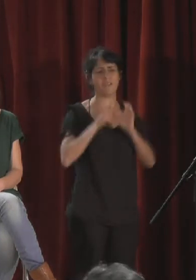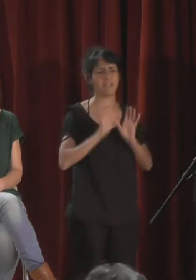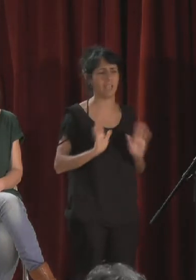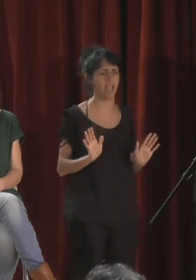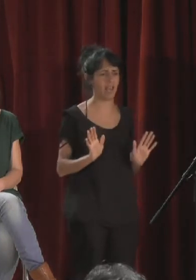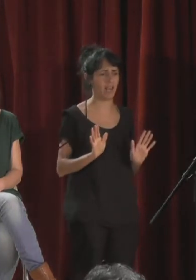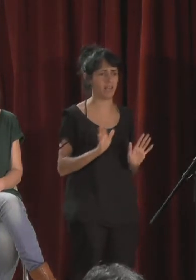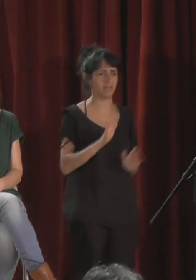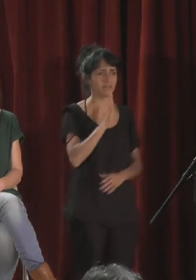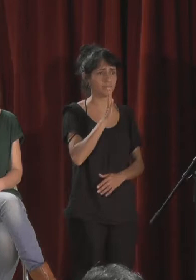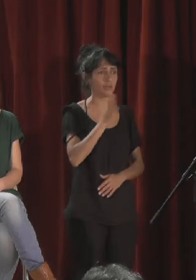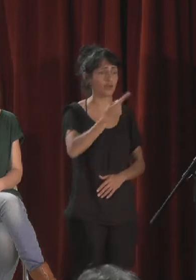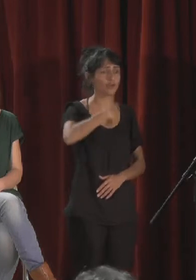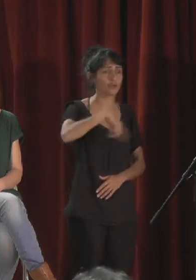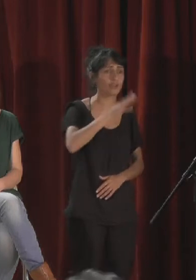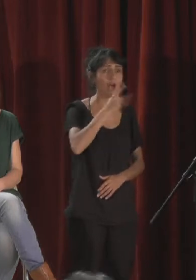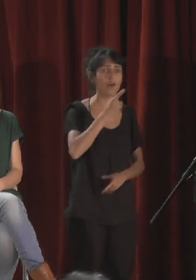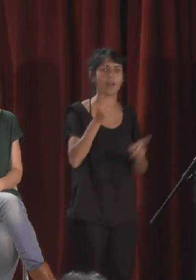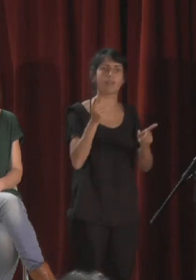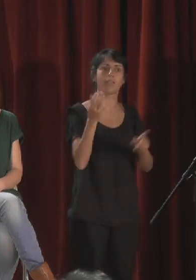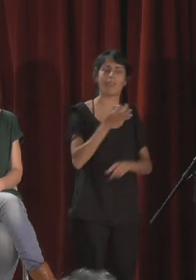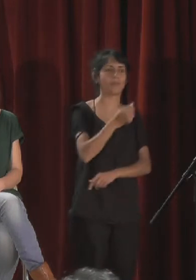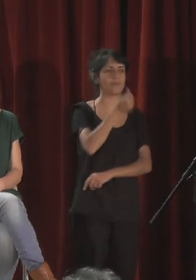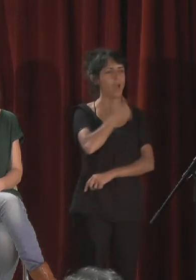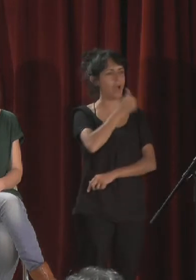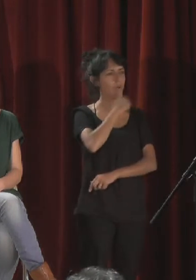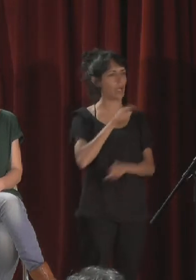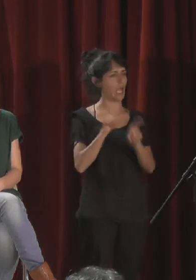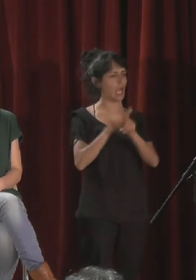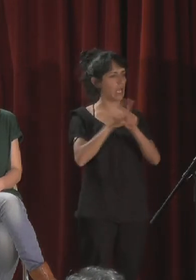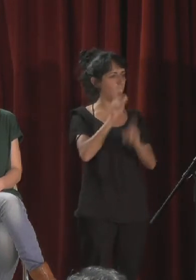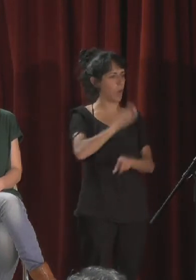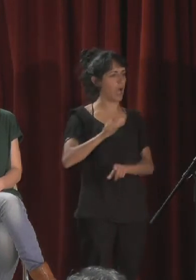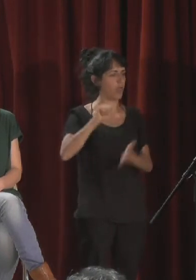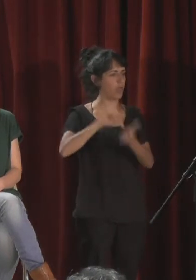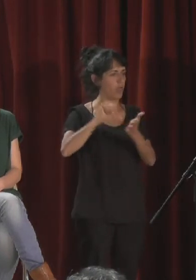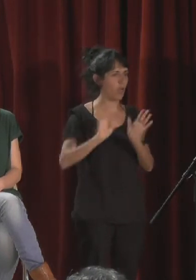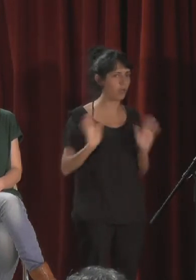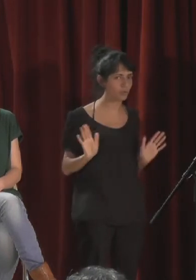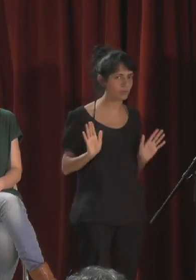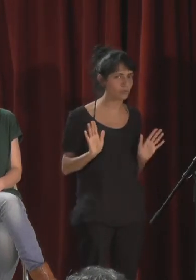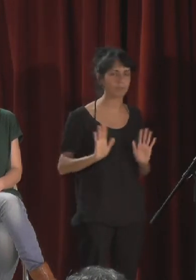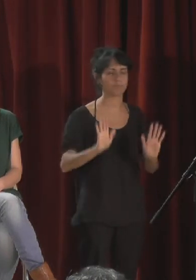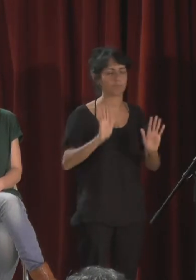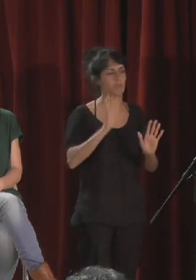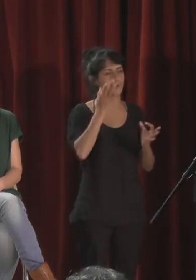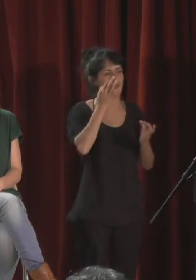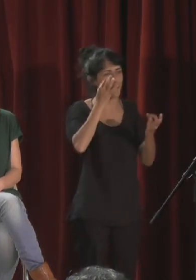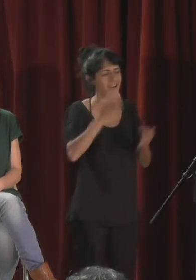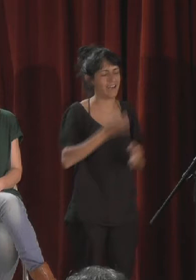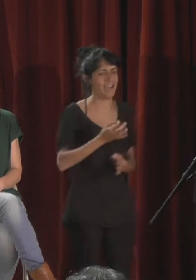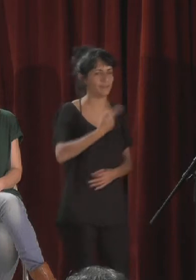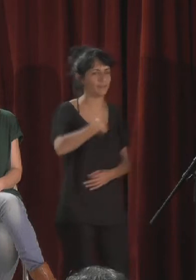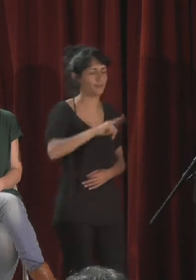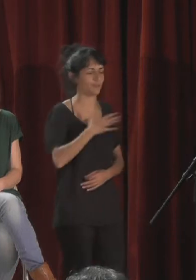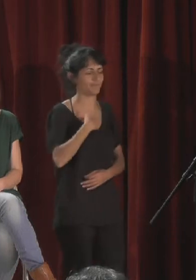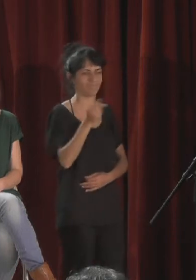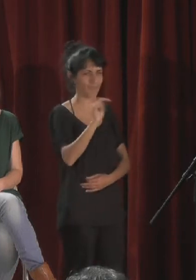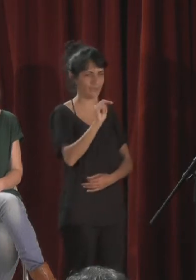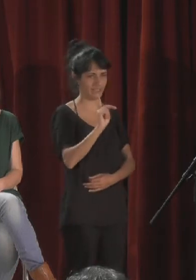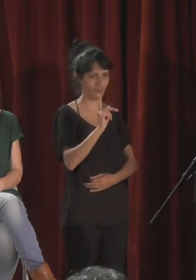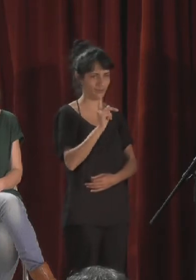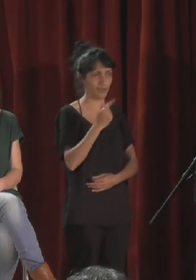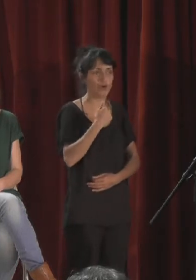que se supón que temos que soportar como cidadáns. E, dende logo, non estamos dispostos a facelo. Eu, dende logo,